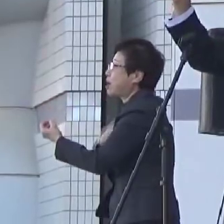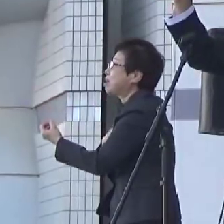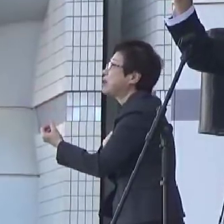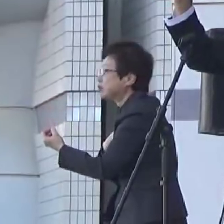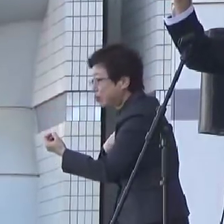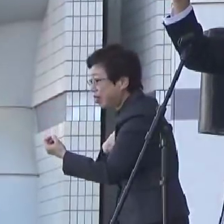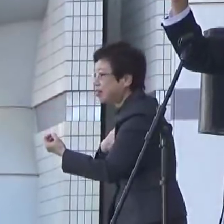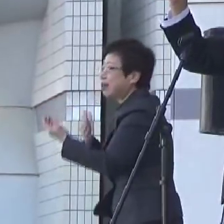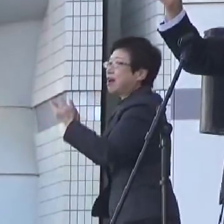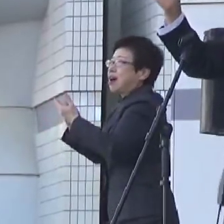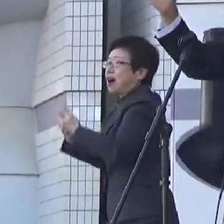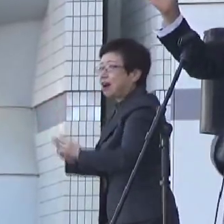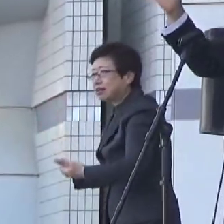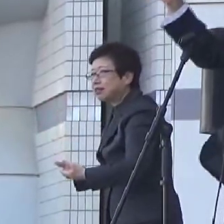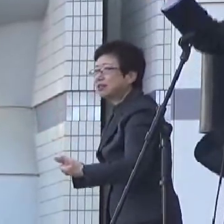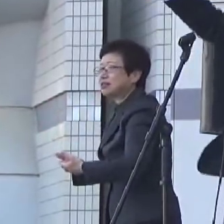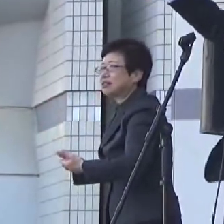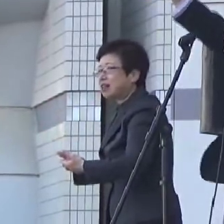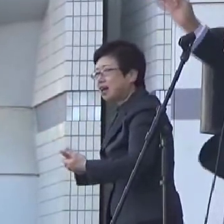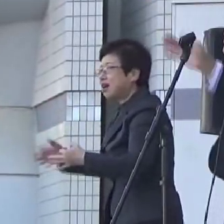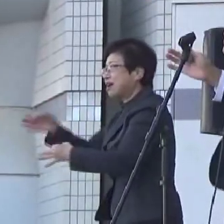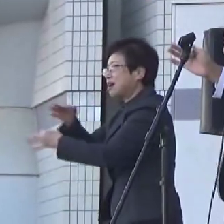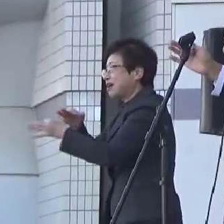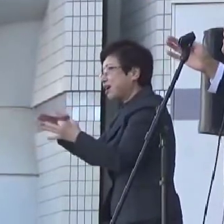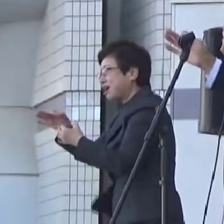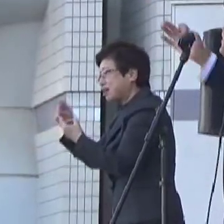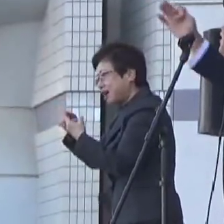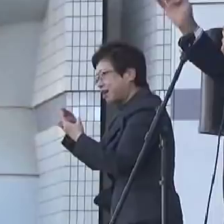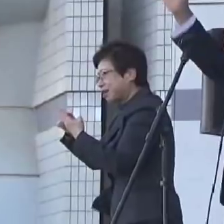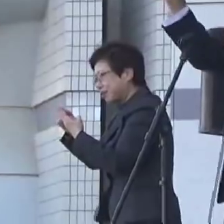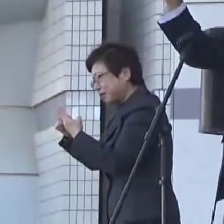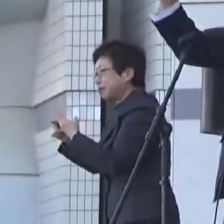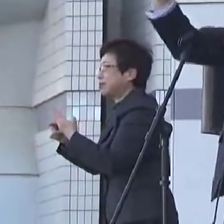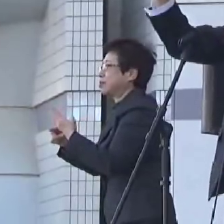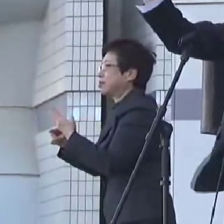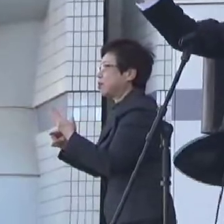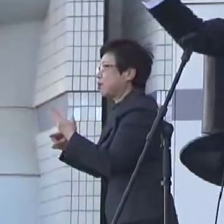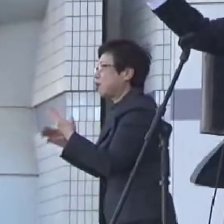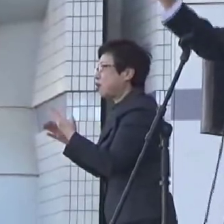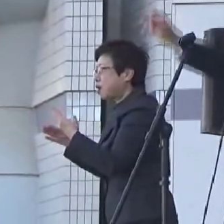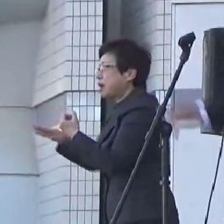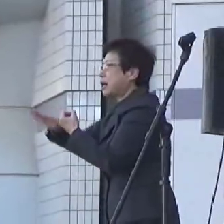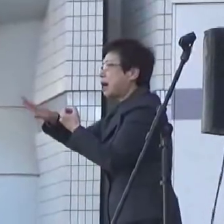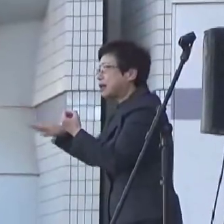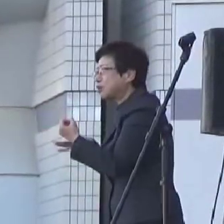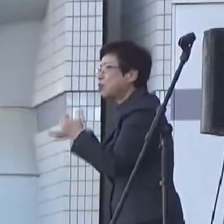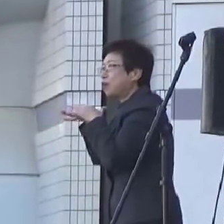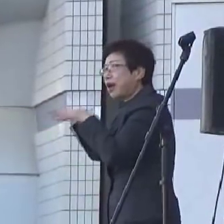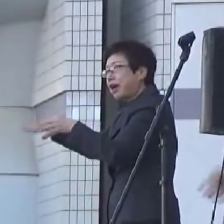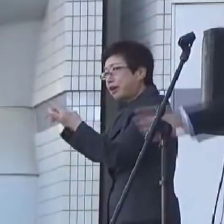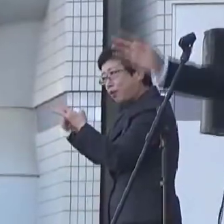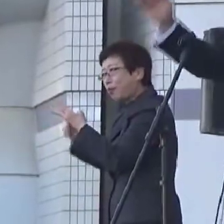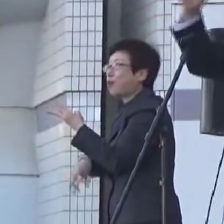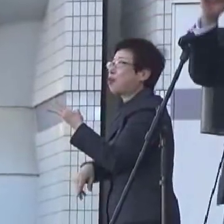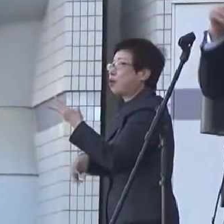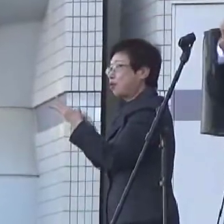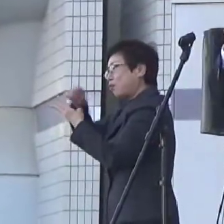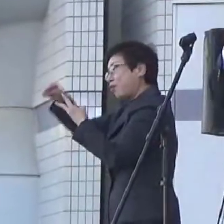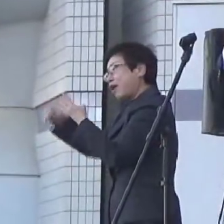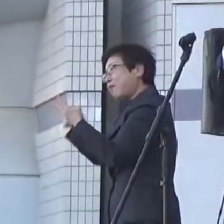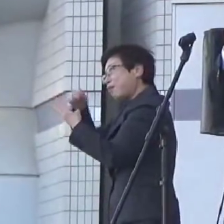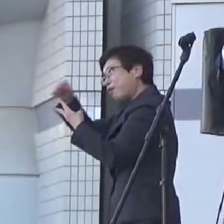安全、それから経済性、それから本当に環境面への与える影響、ど